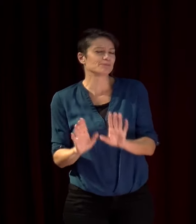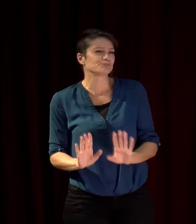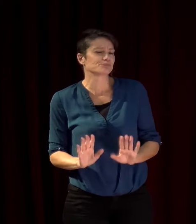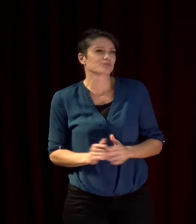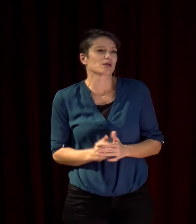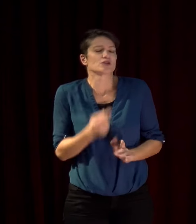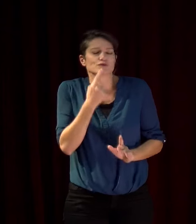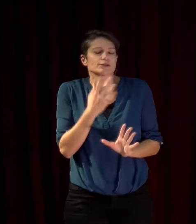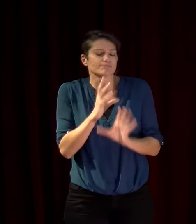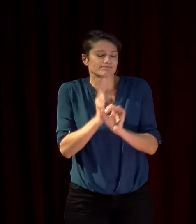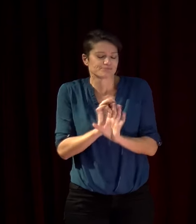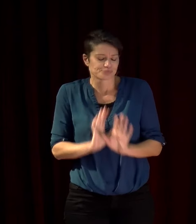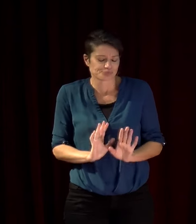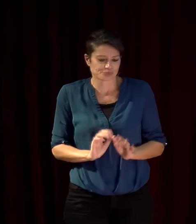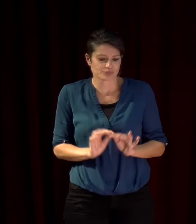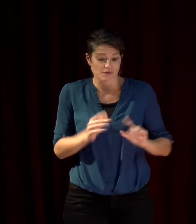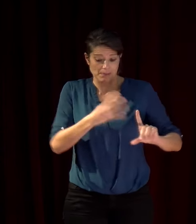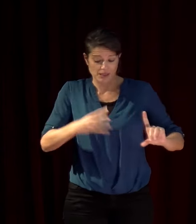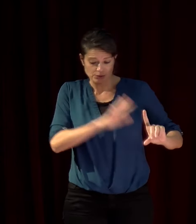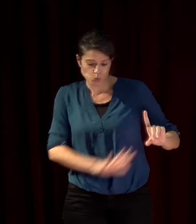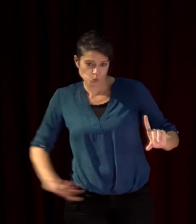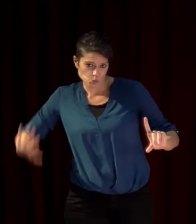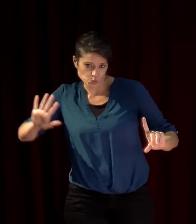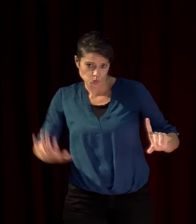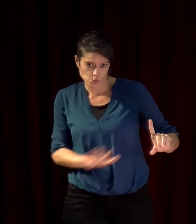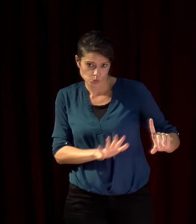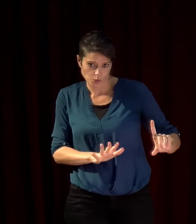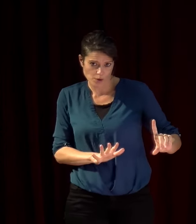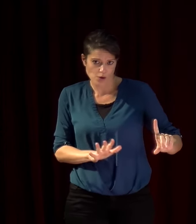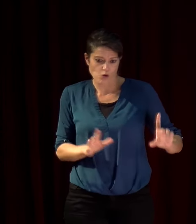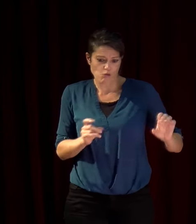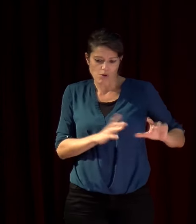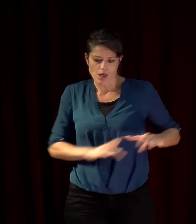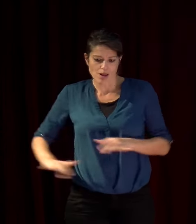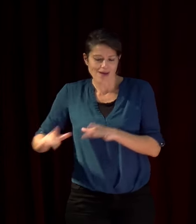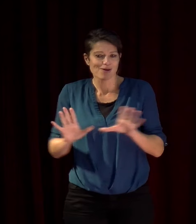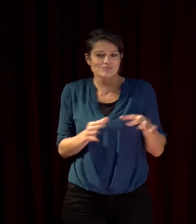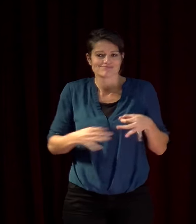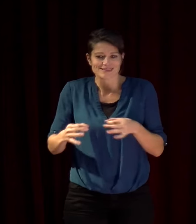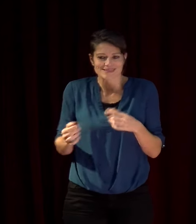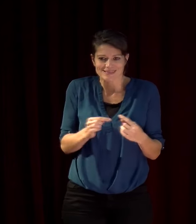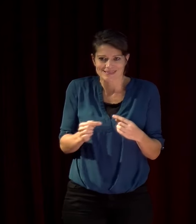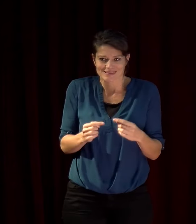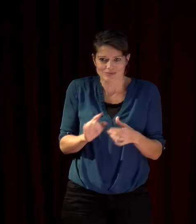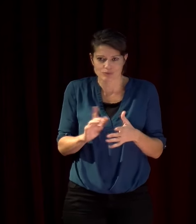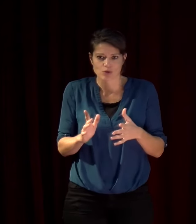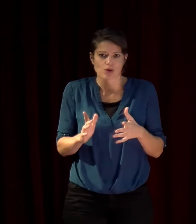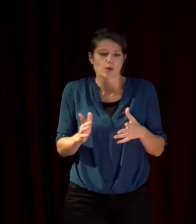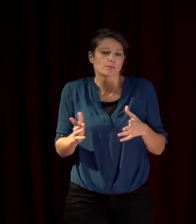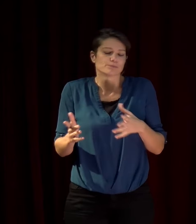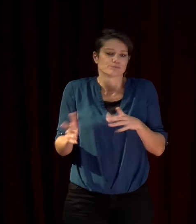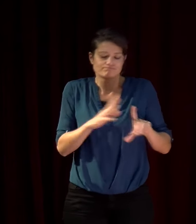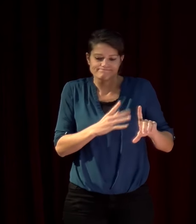que autour de la Méditerranée on lavait le linge sale entre nous c'est-à-dire que bon il y avait des